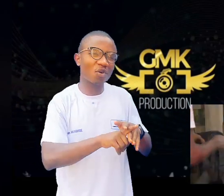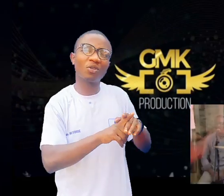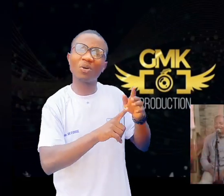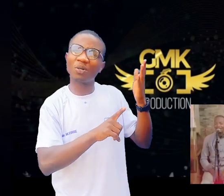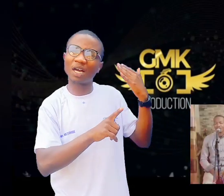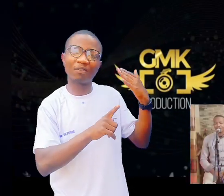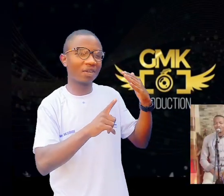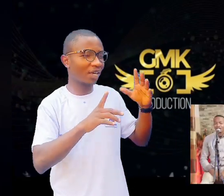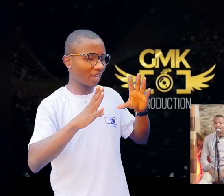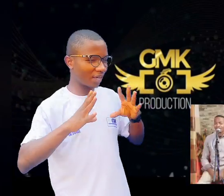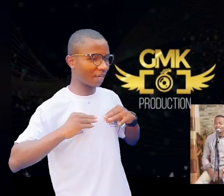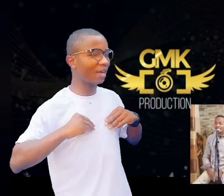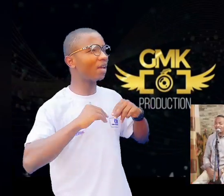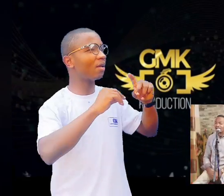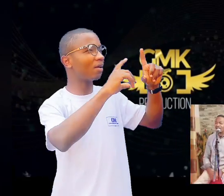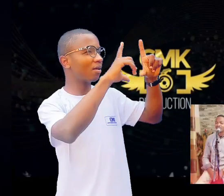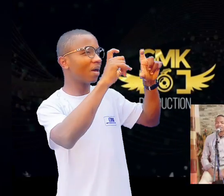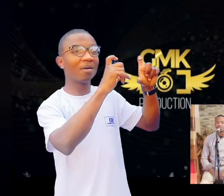s'est laissé